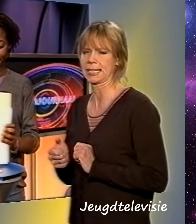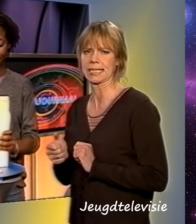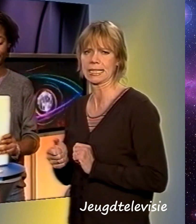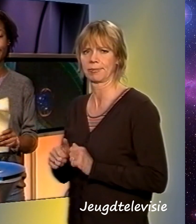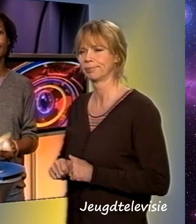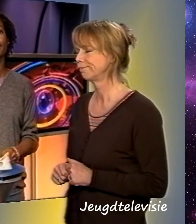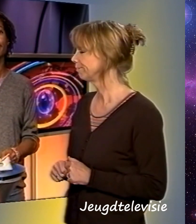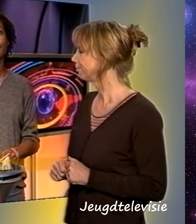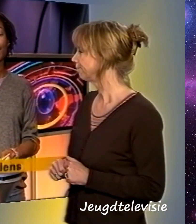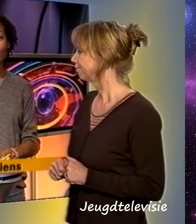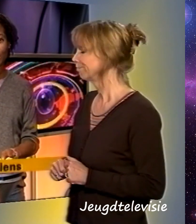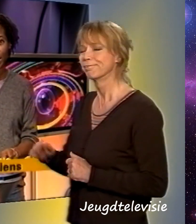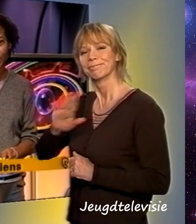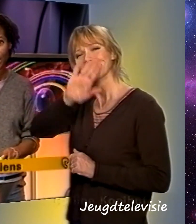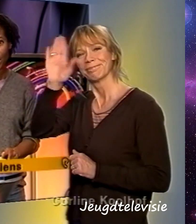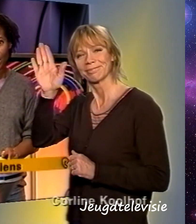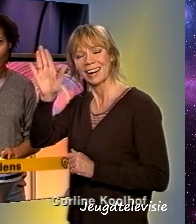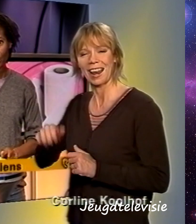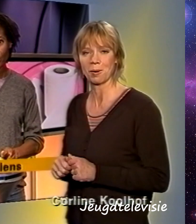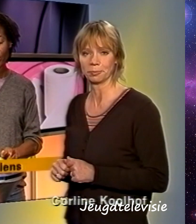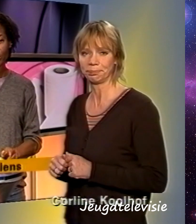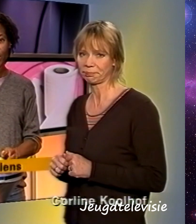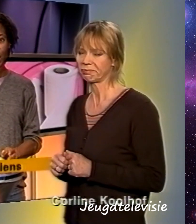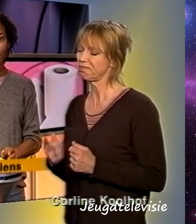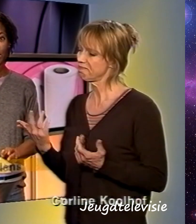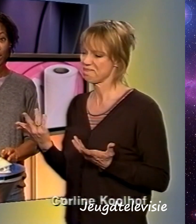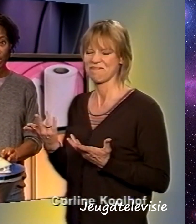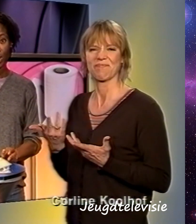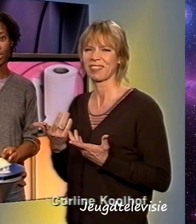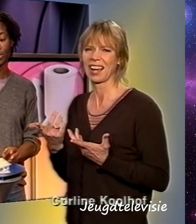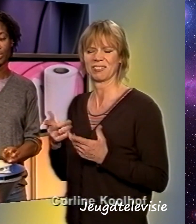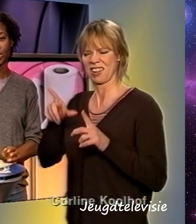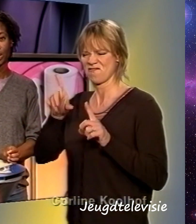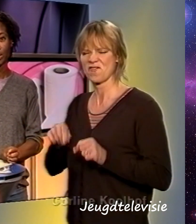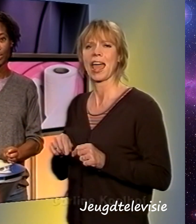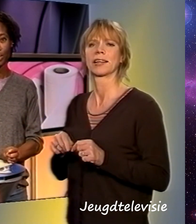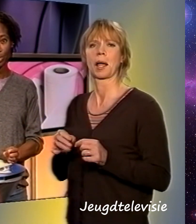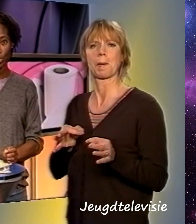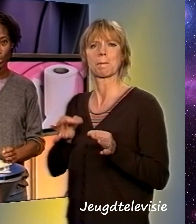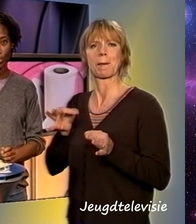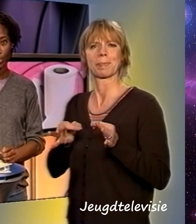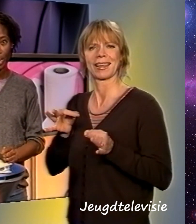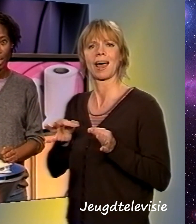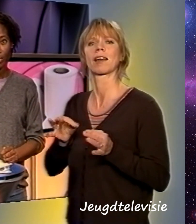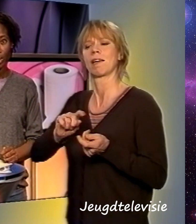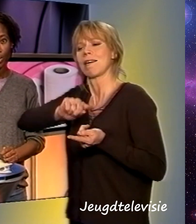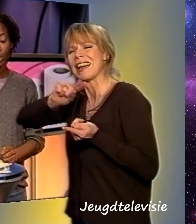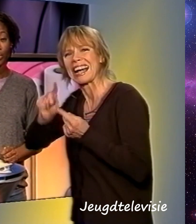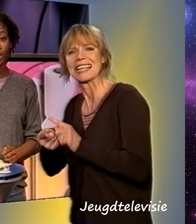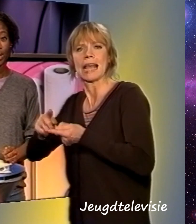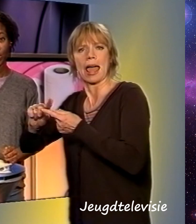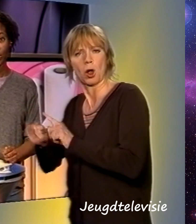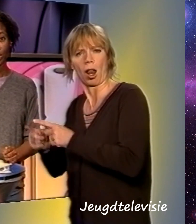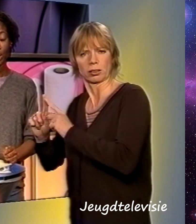oh hallo allemaal er wordt nog veel te weinig papier recycle dat zegt het wereld natuur fonds van oude